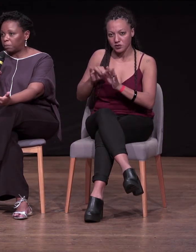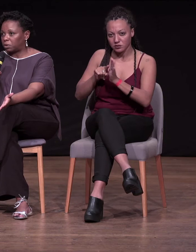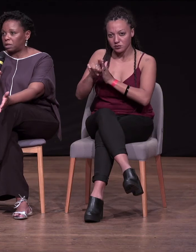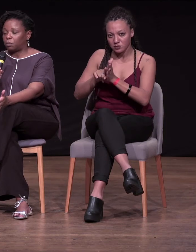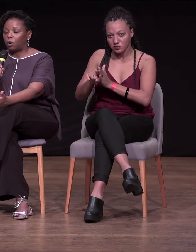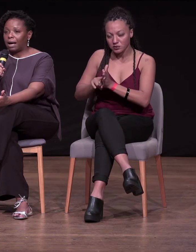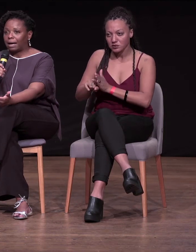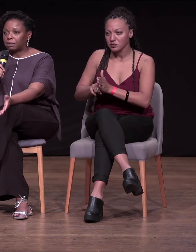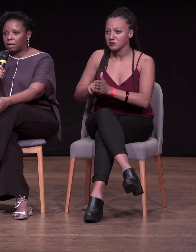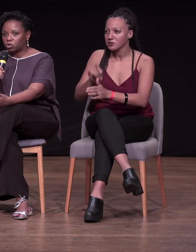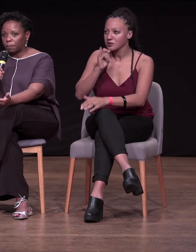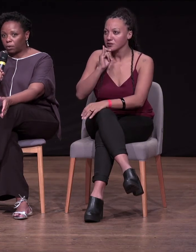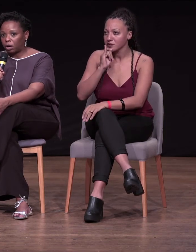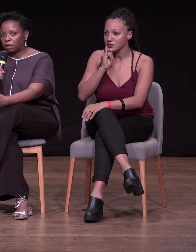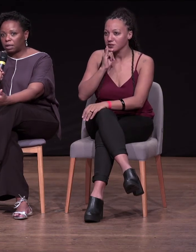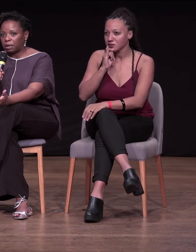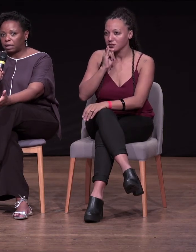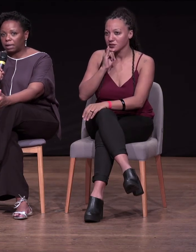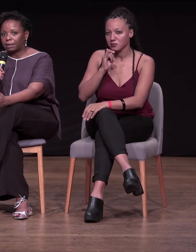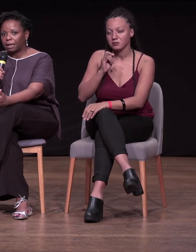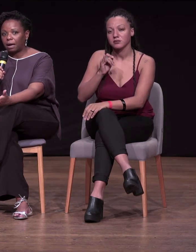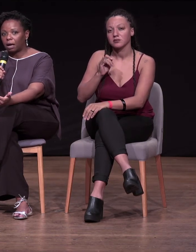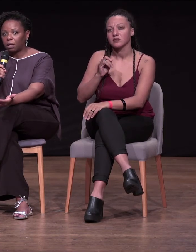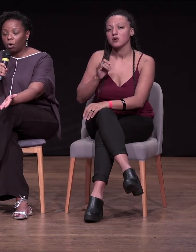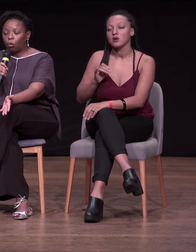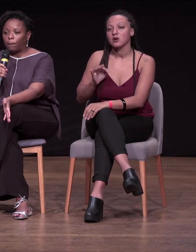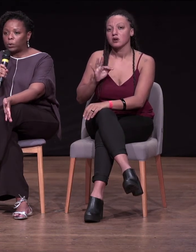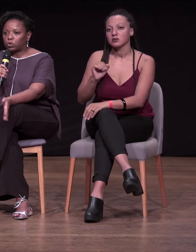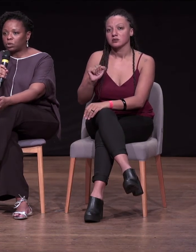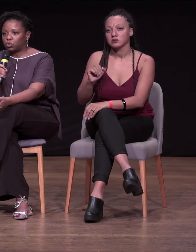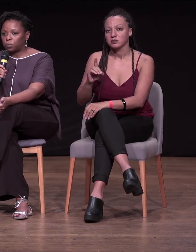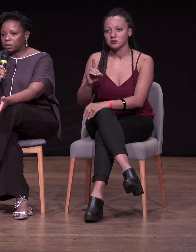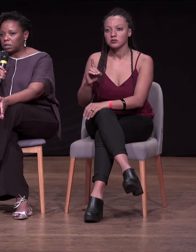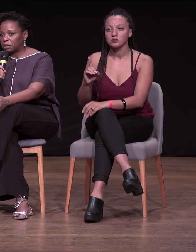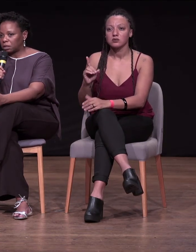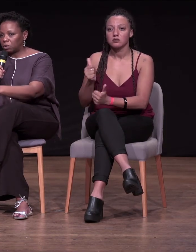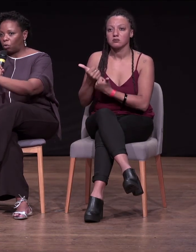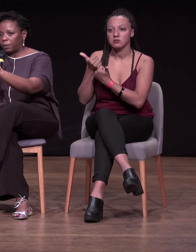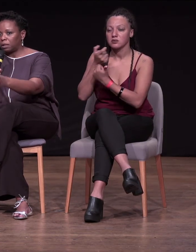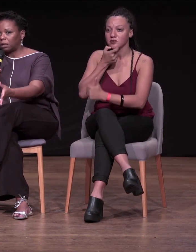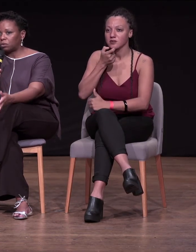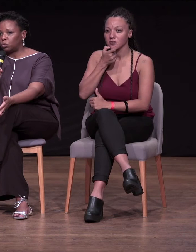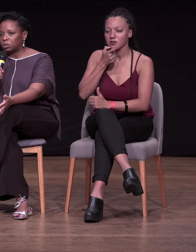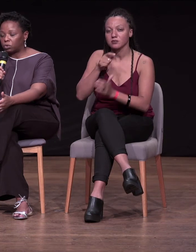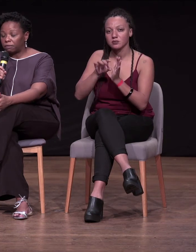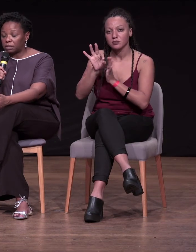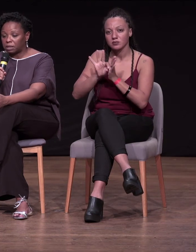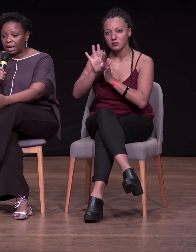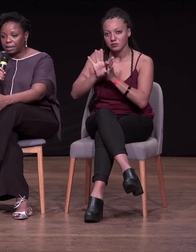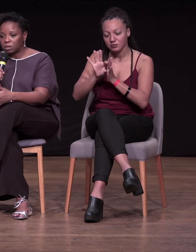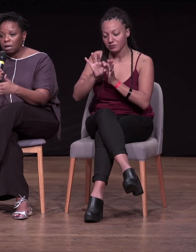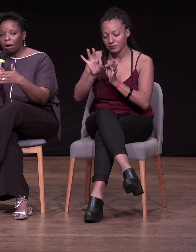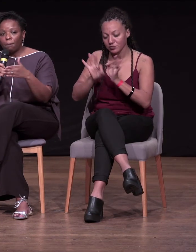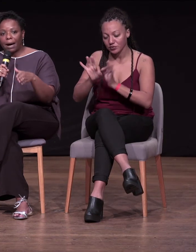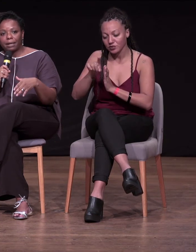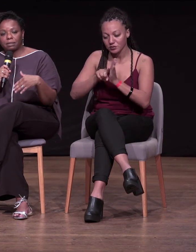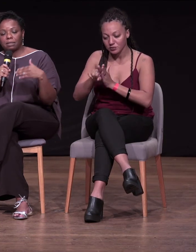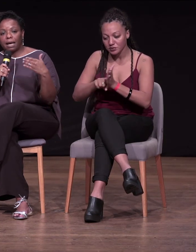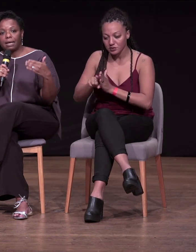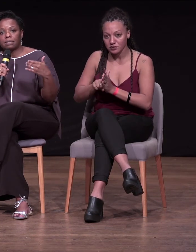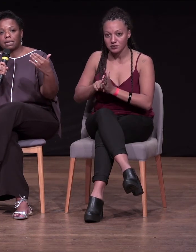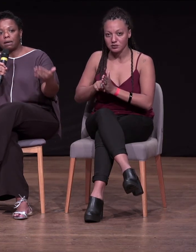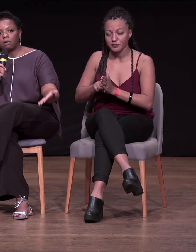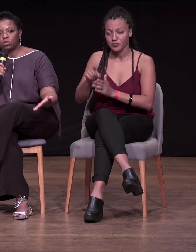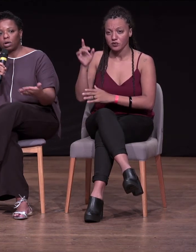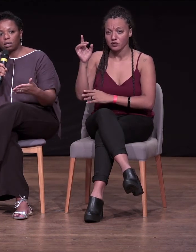realizados também, por exemplo, a Tate apoia na Inglaterra um projeto de pesquisa que combina duas universidades para que